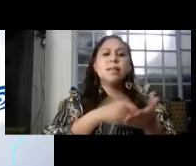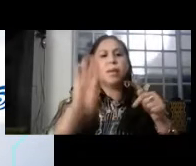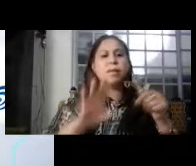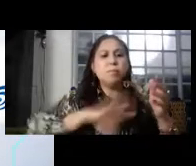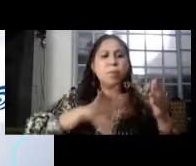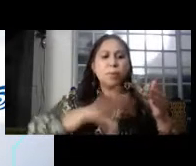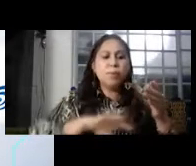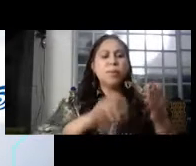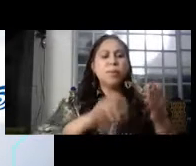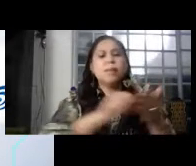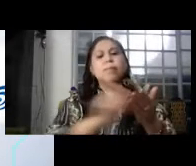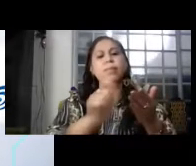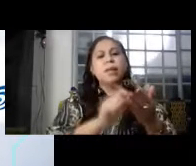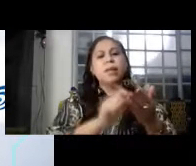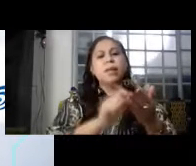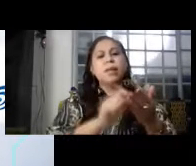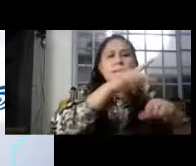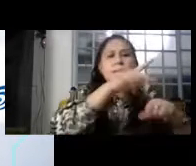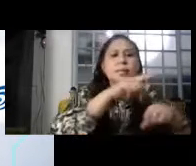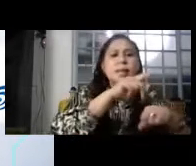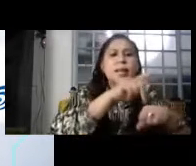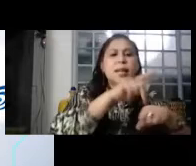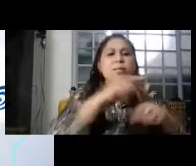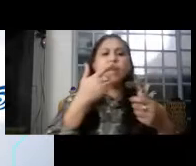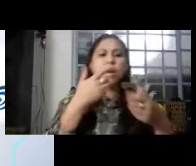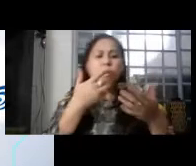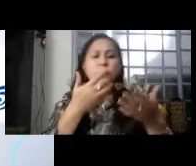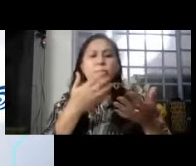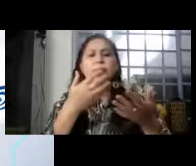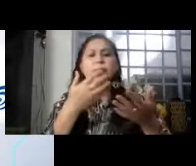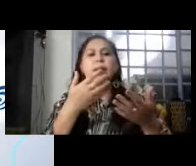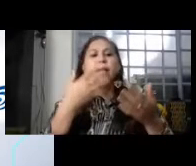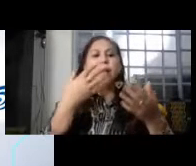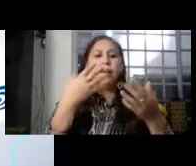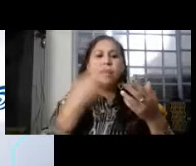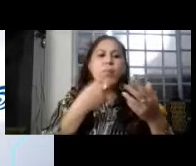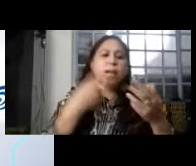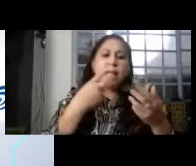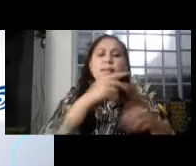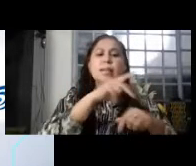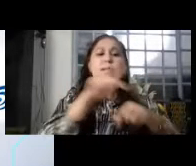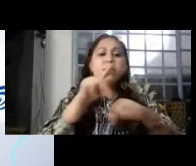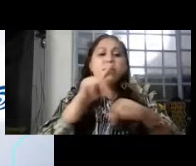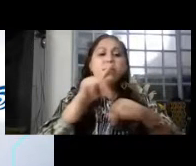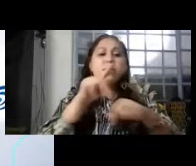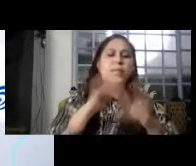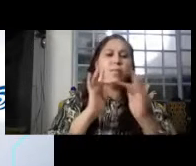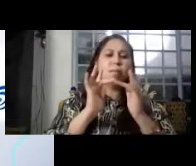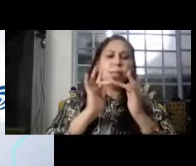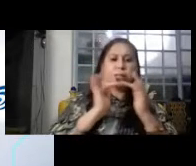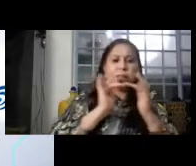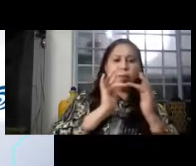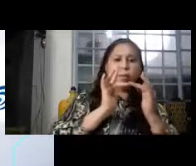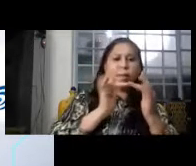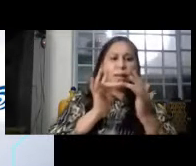caso aqui no Brasil, no português, né? Nos outros países, na língua oral, oralizada desses outros países. Então,